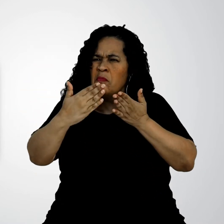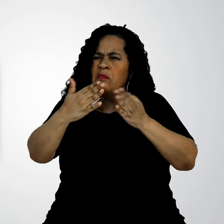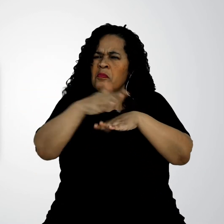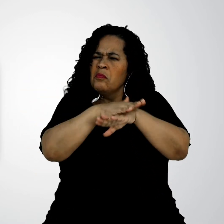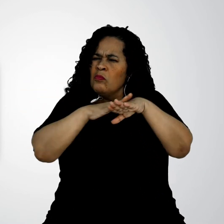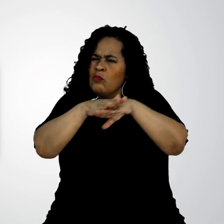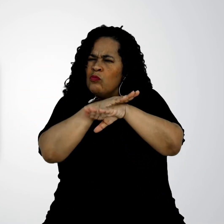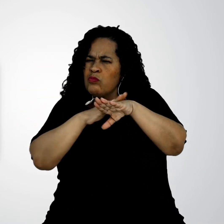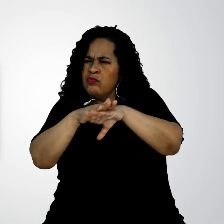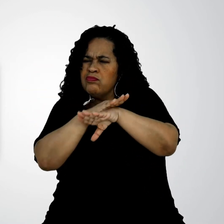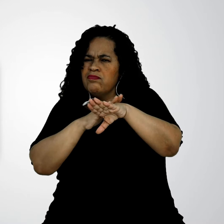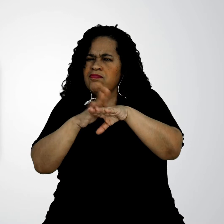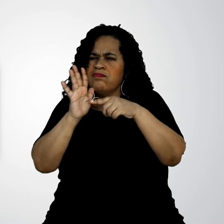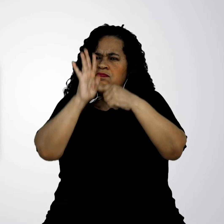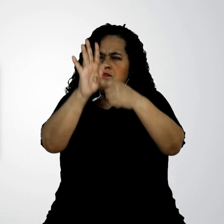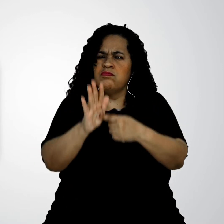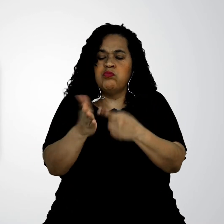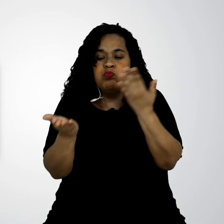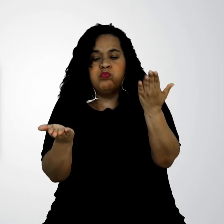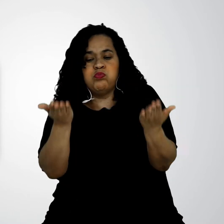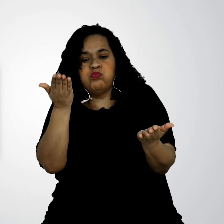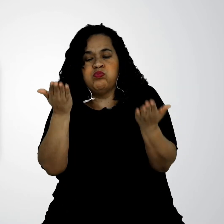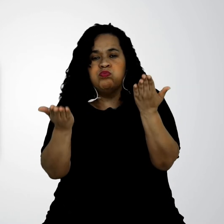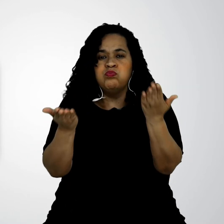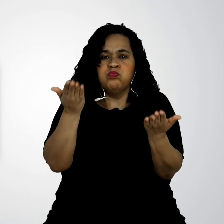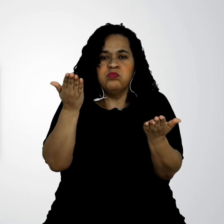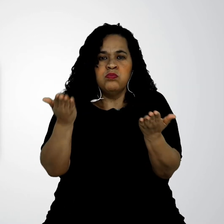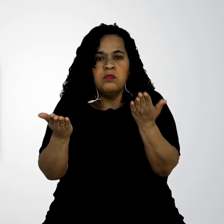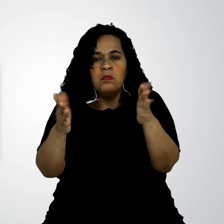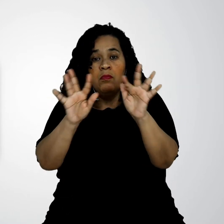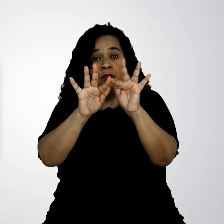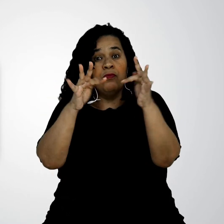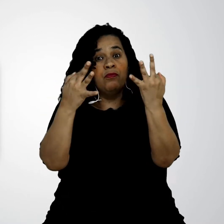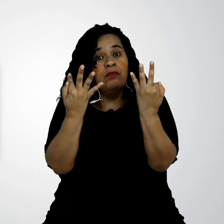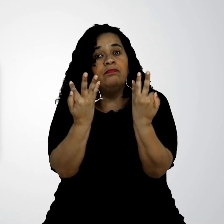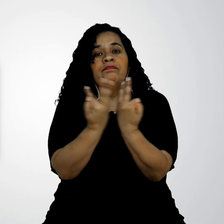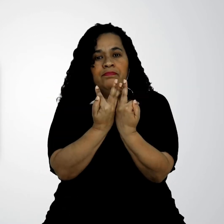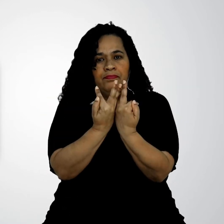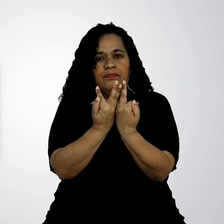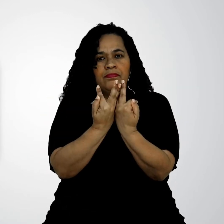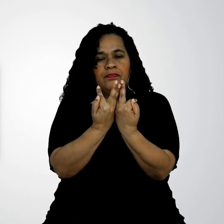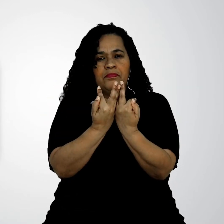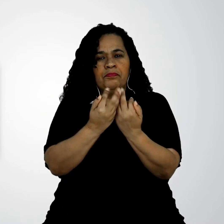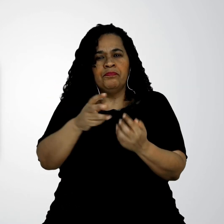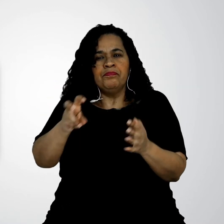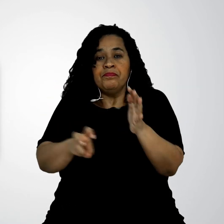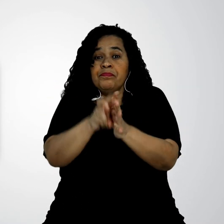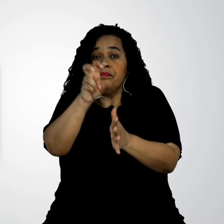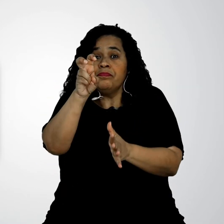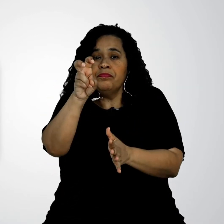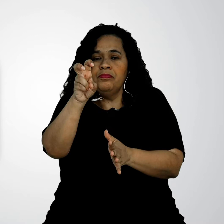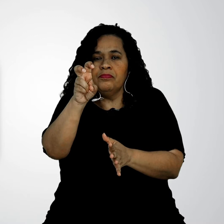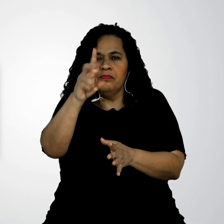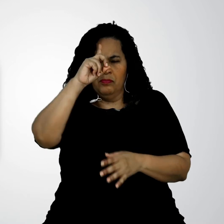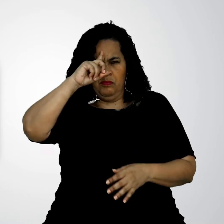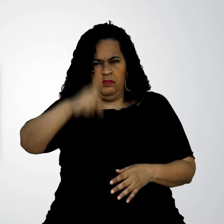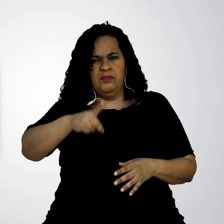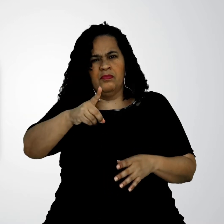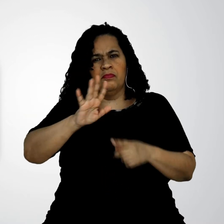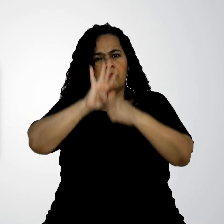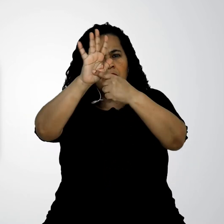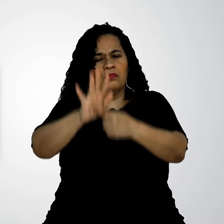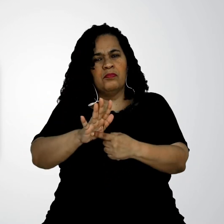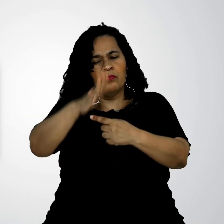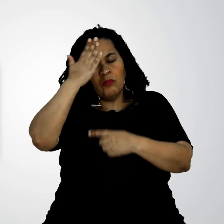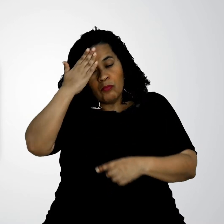um equilíbrio social a família. Sim, né? O quinto sim. mandamento fala, honra teu pai e tua mãe para que te vá bem na terra. Então a nação de Israel